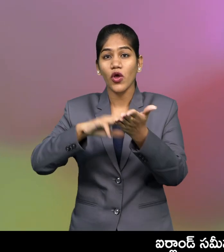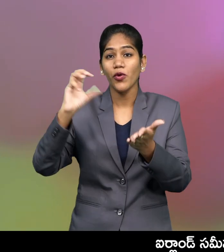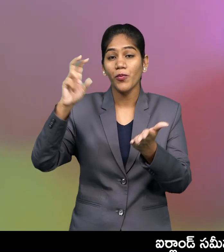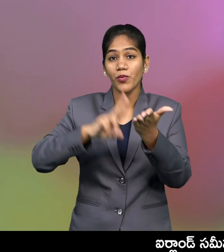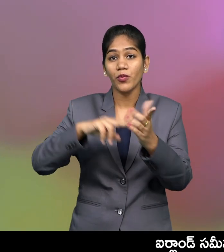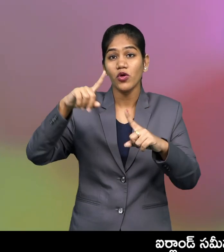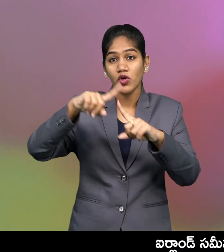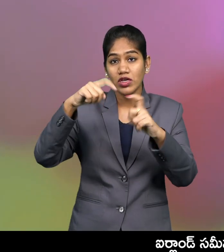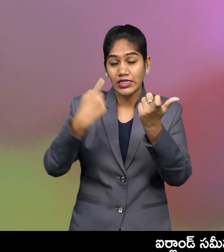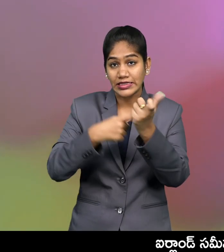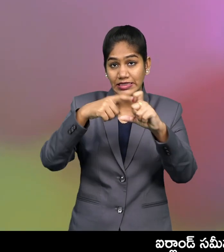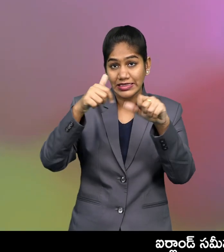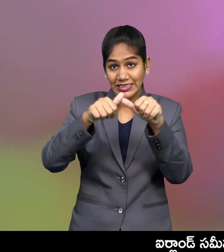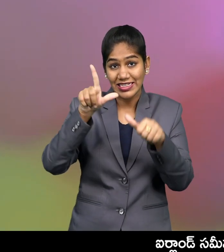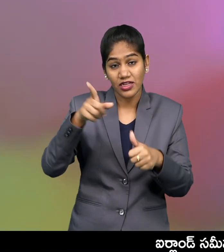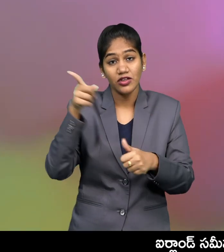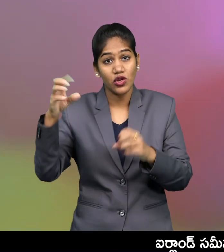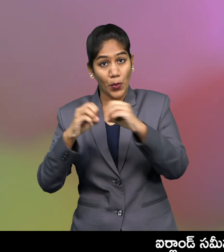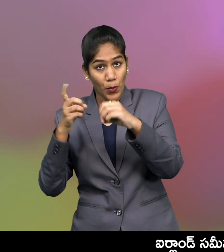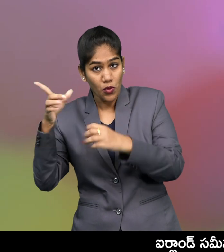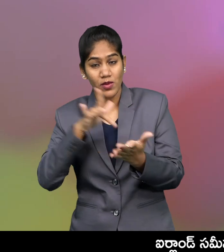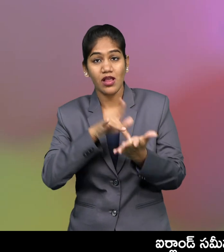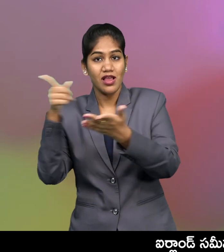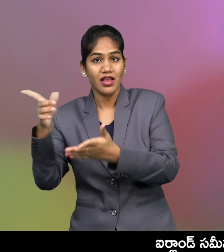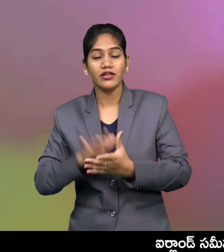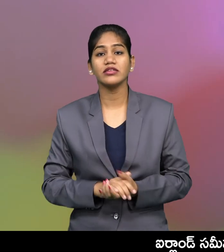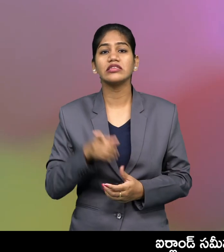ఐర్లాండ్ సమీపంలో పేలిపోయి సముద్రంలో కూలిపోయింది.